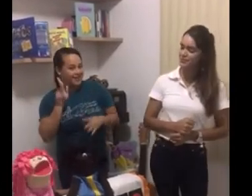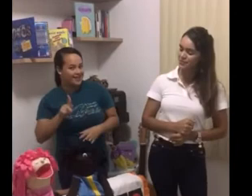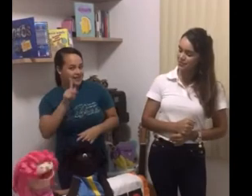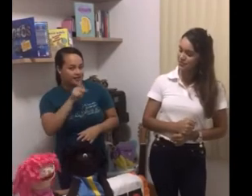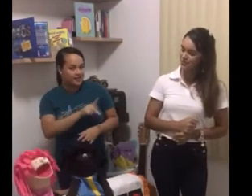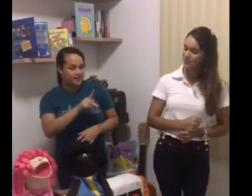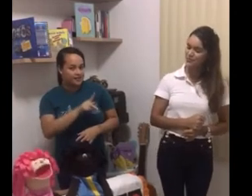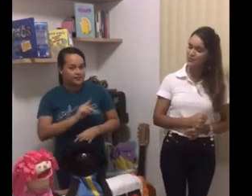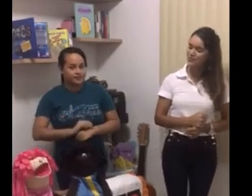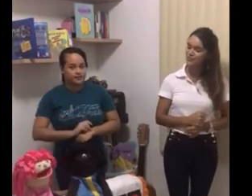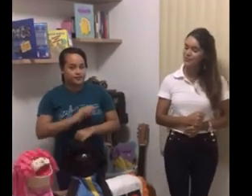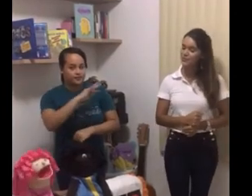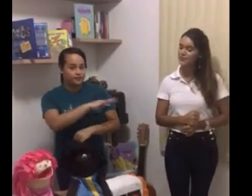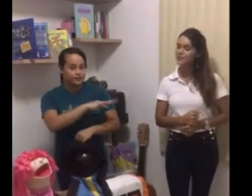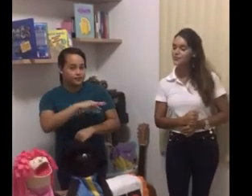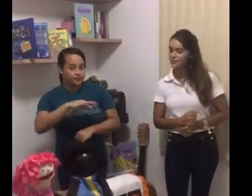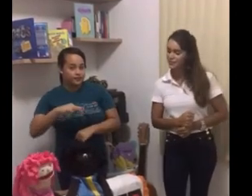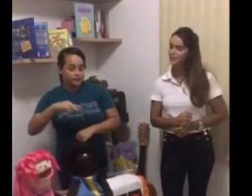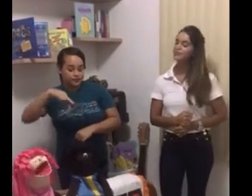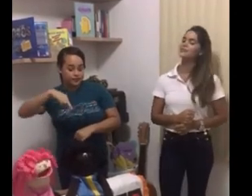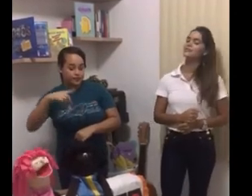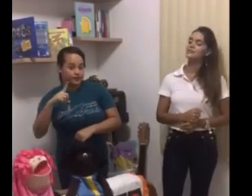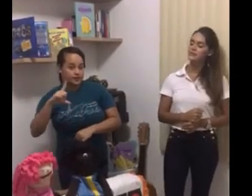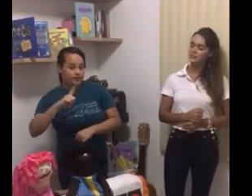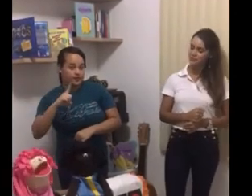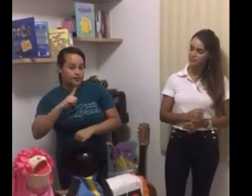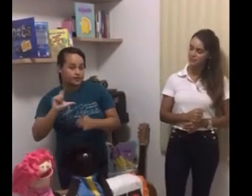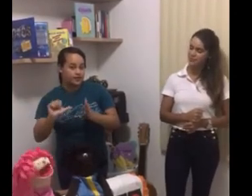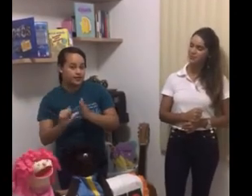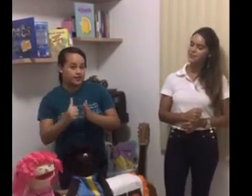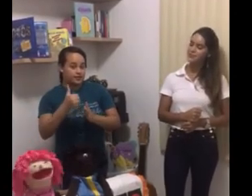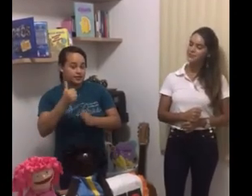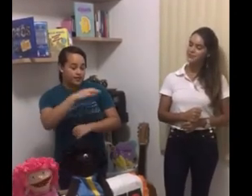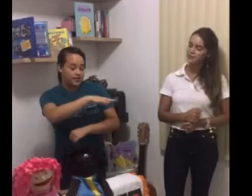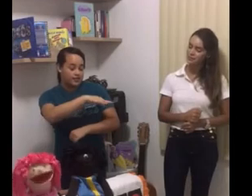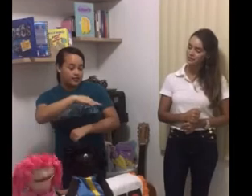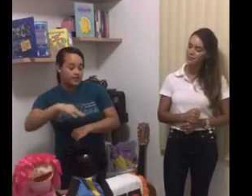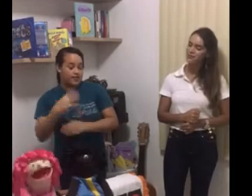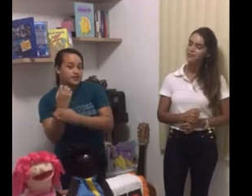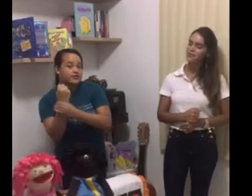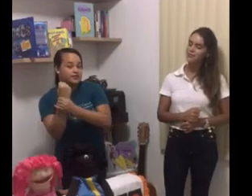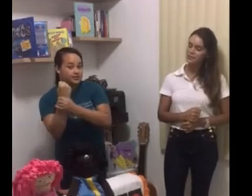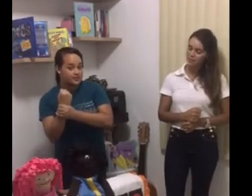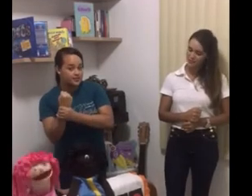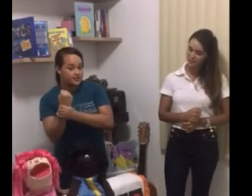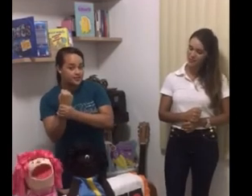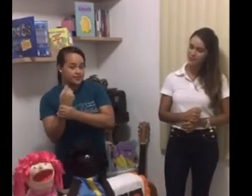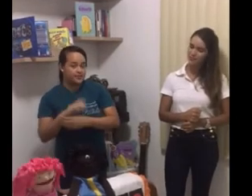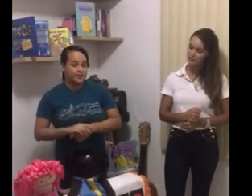o pedestre tem prioridade e a faixa é lugar seguro para